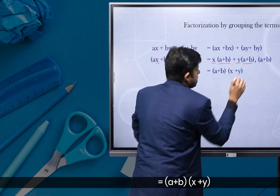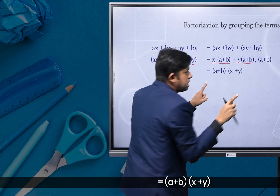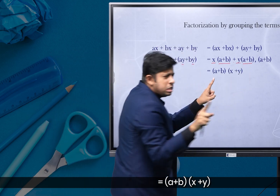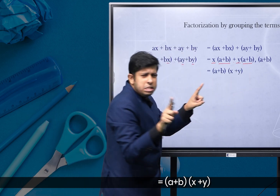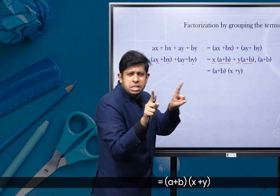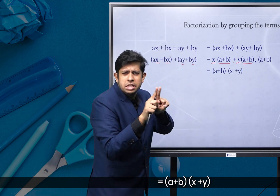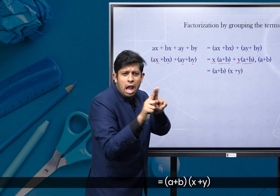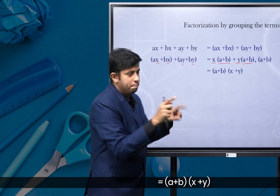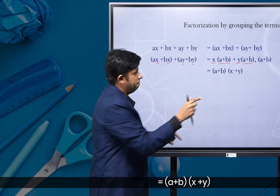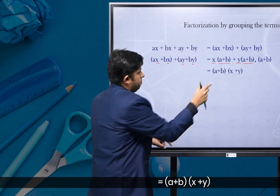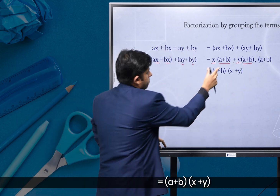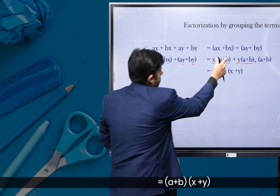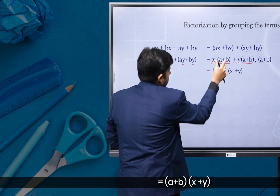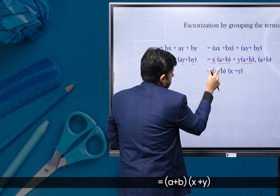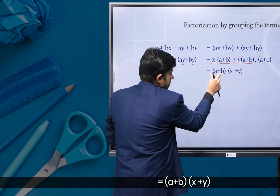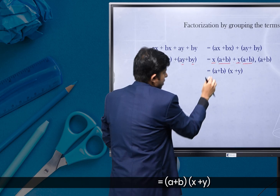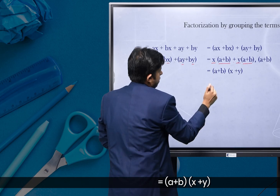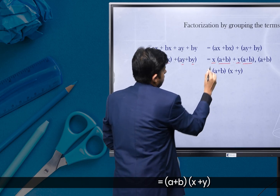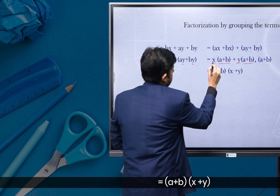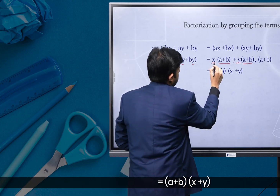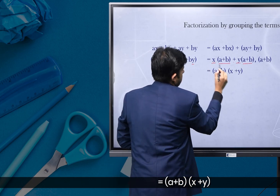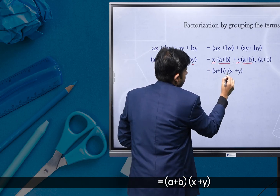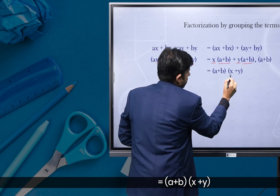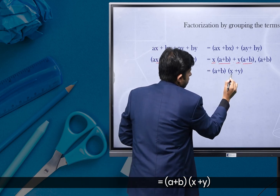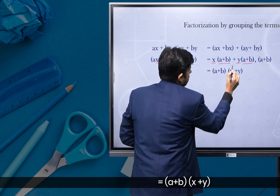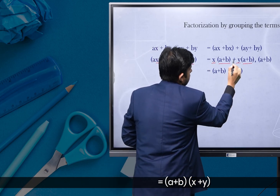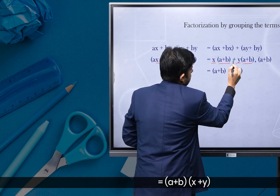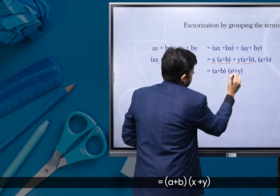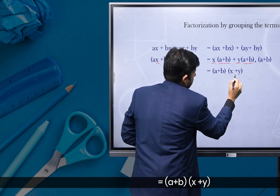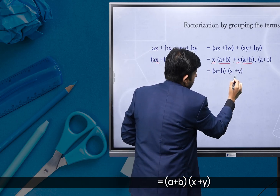कंसामध्ये a अधिक b दुसऱ्या कंसामध्ये x अधिक y.